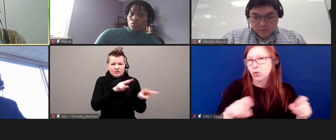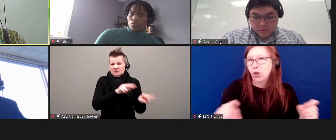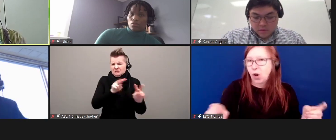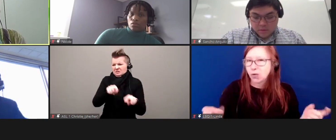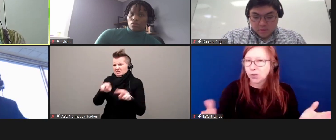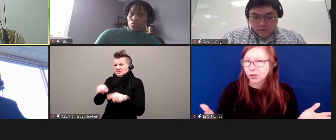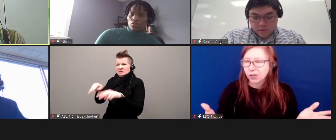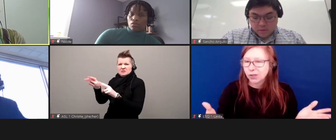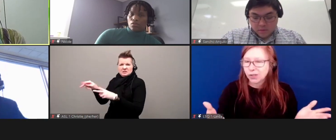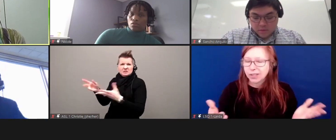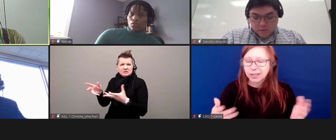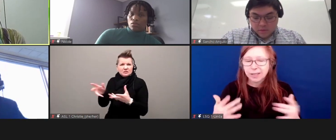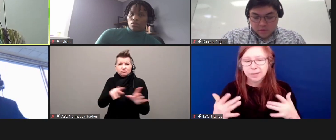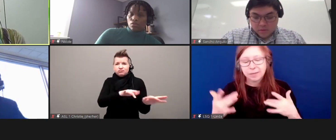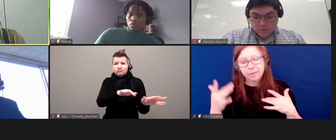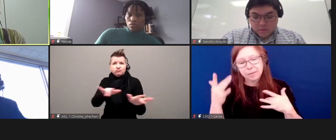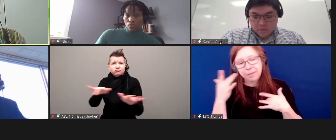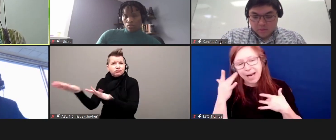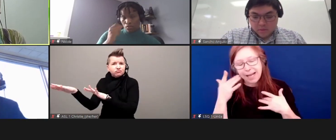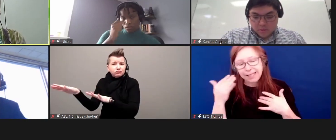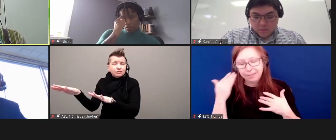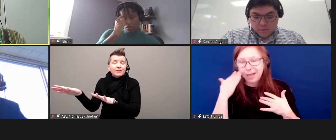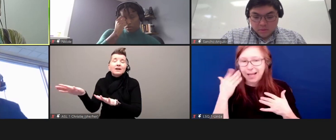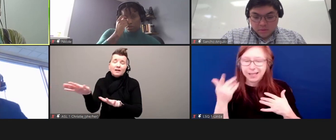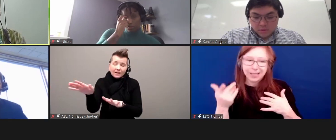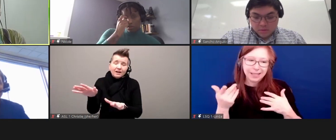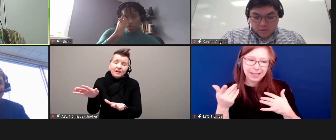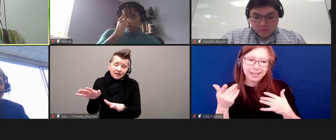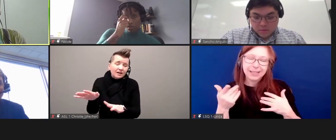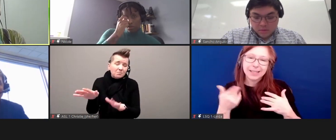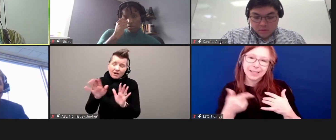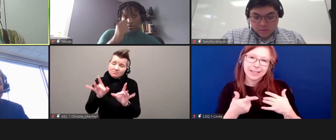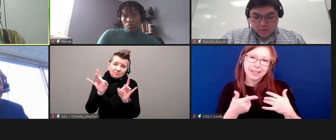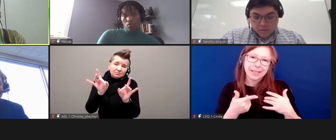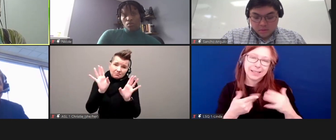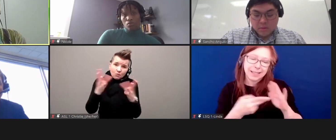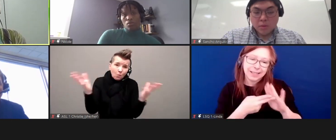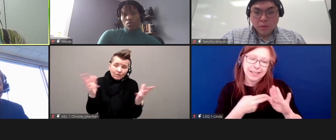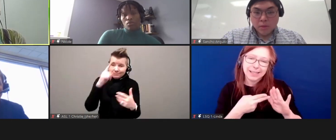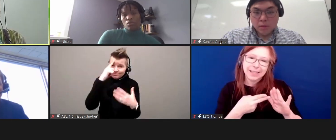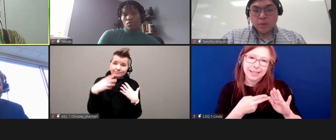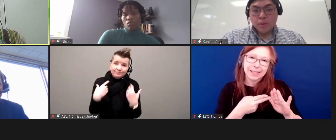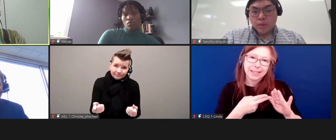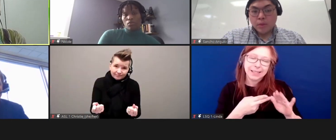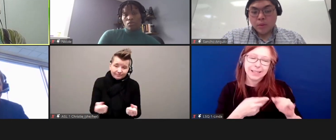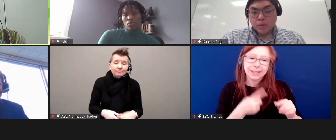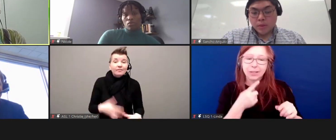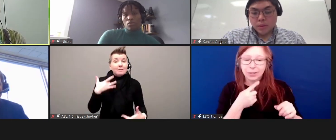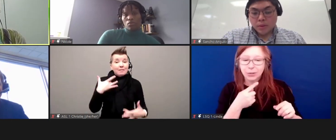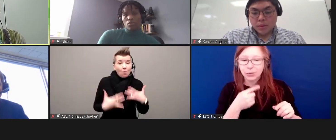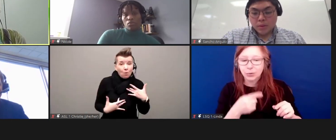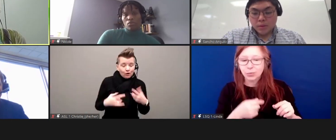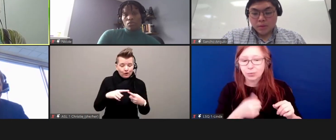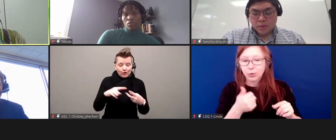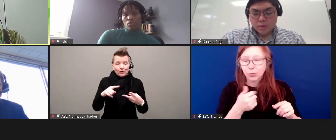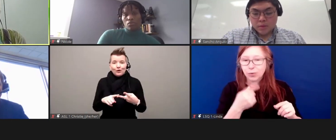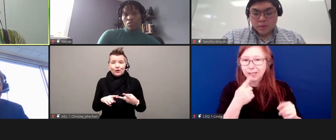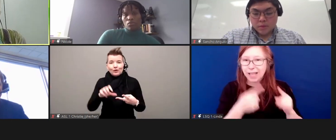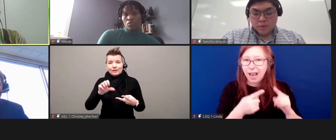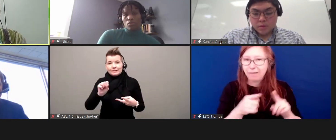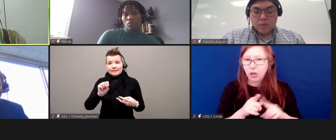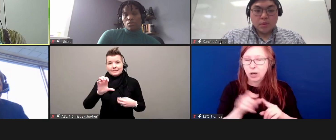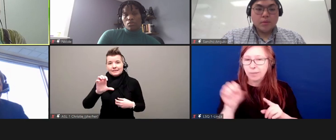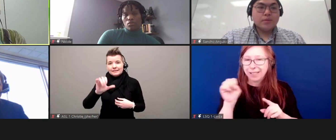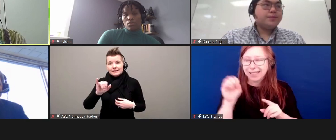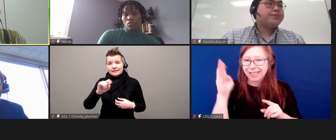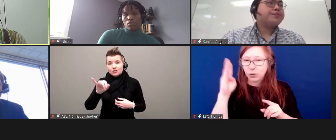beaucoup les maladies psychiques, surtout les maladies graves comme la schizophrénie,